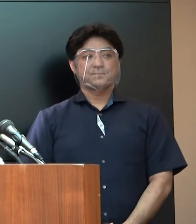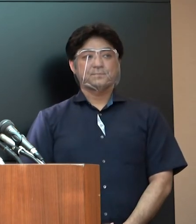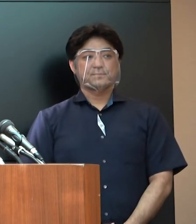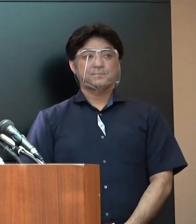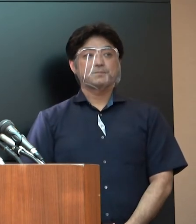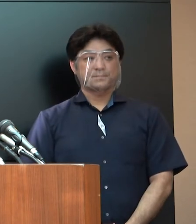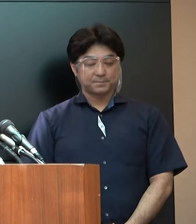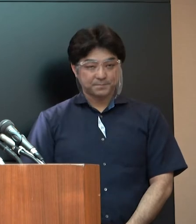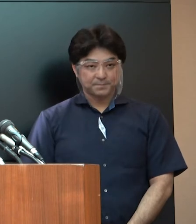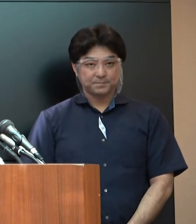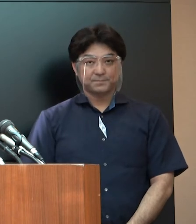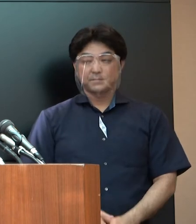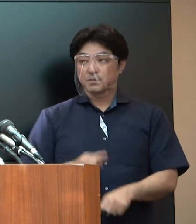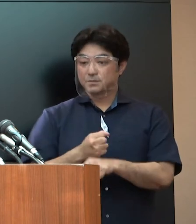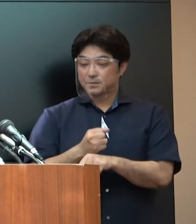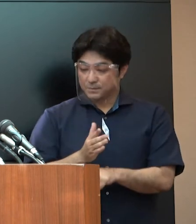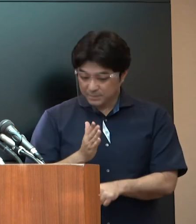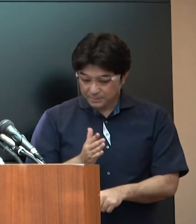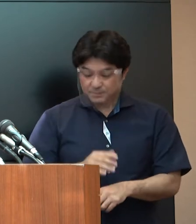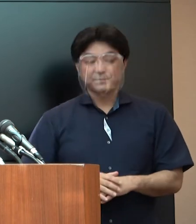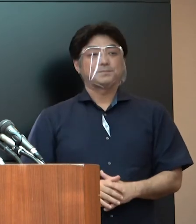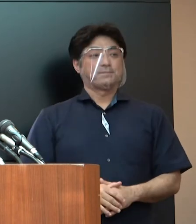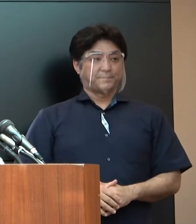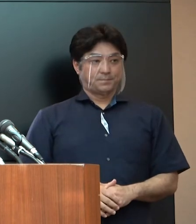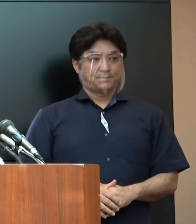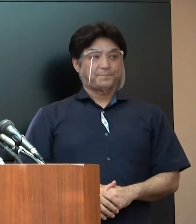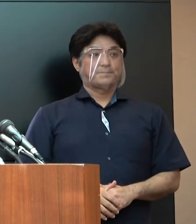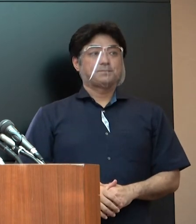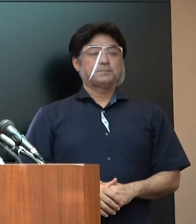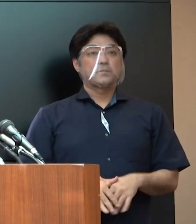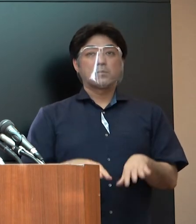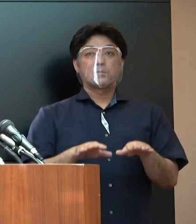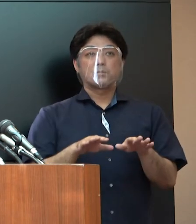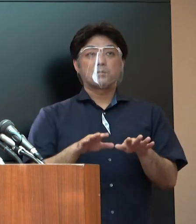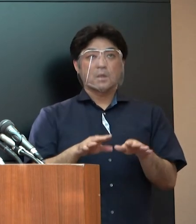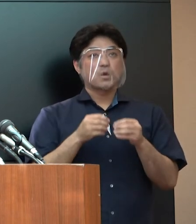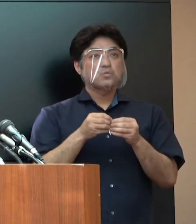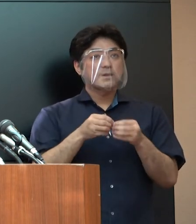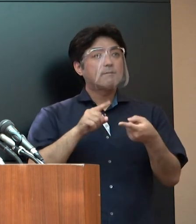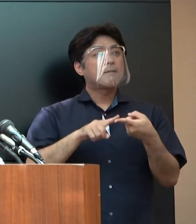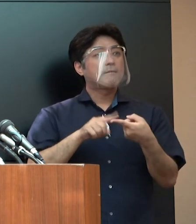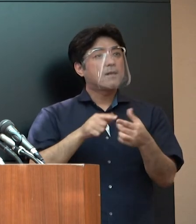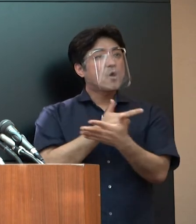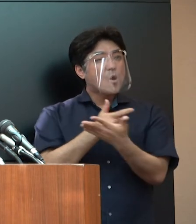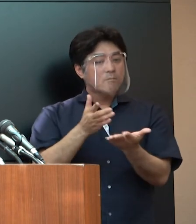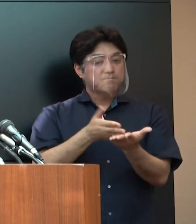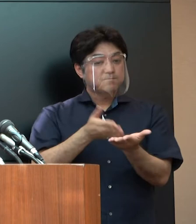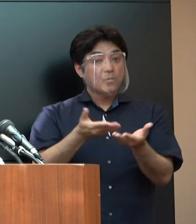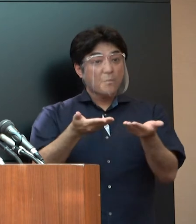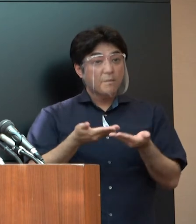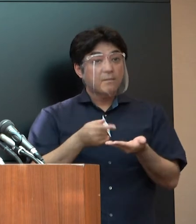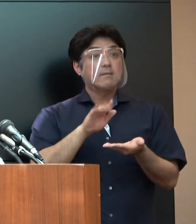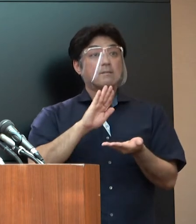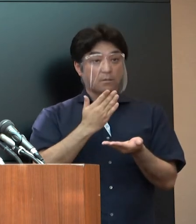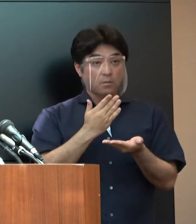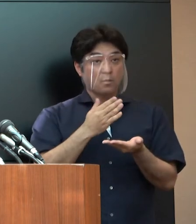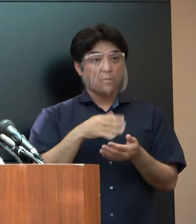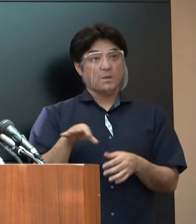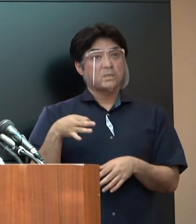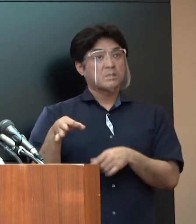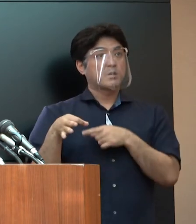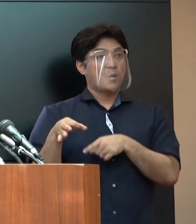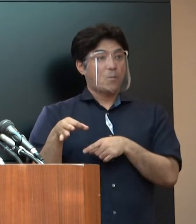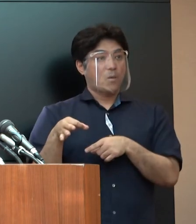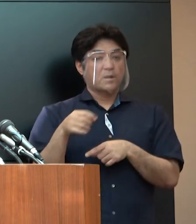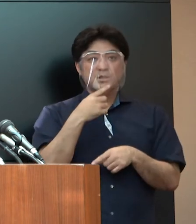行さん、臨時進行側です。記事お疲れ様です。で本日具体的な補足今発表されましたが、金曜日にもあ